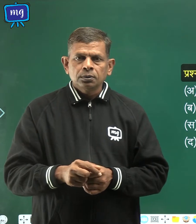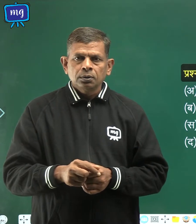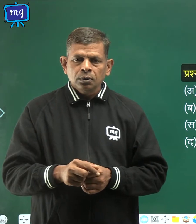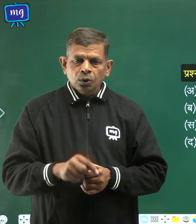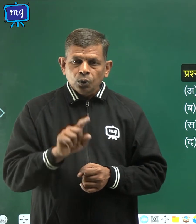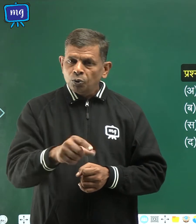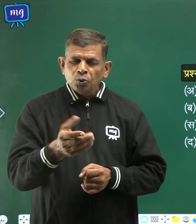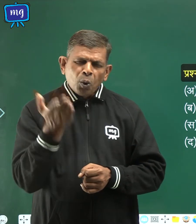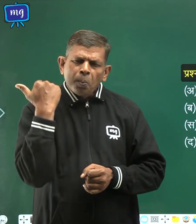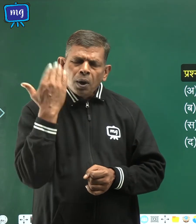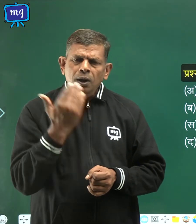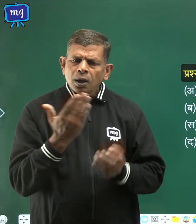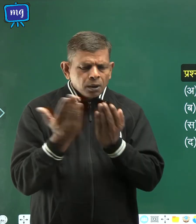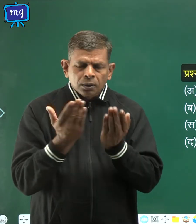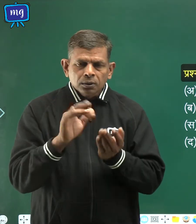तुमने पढ़ा था,